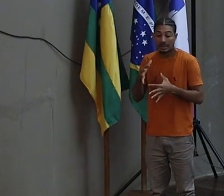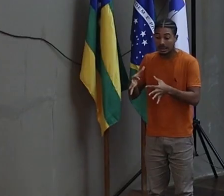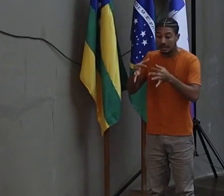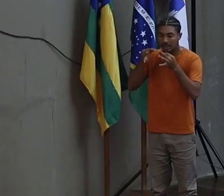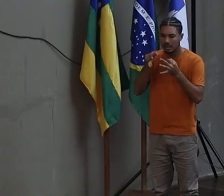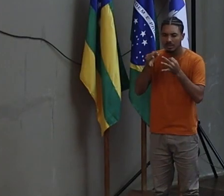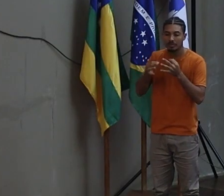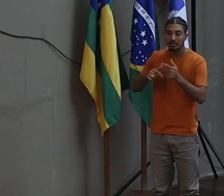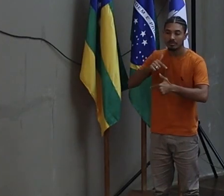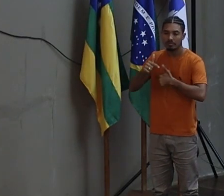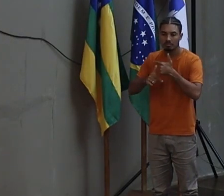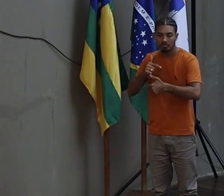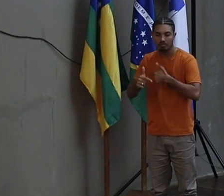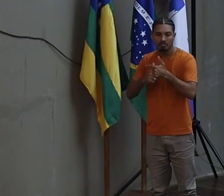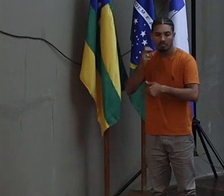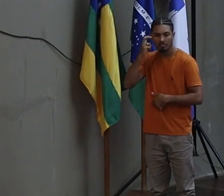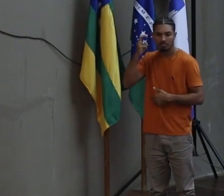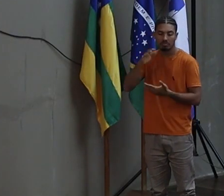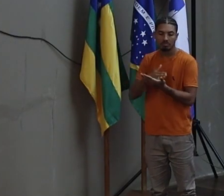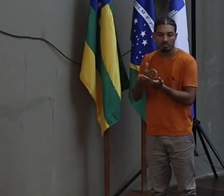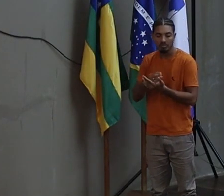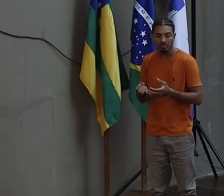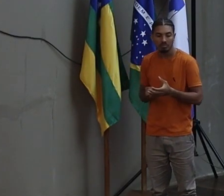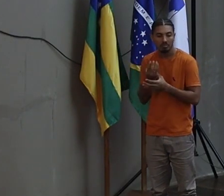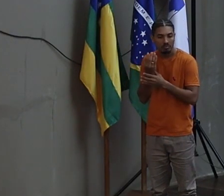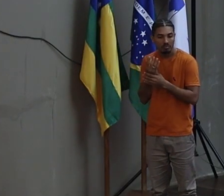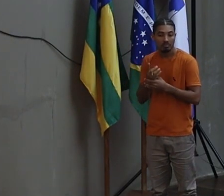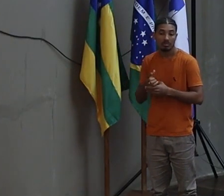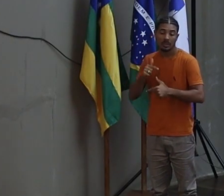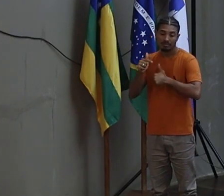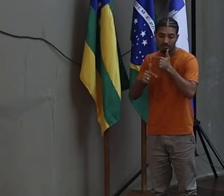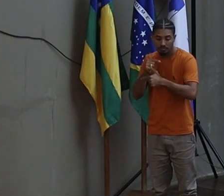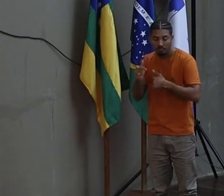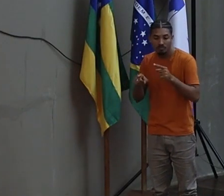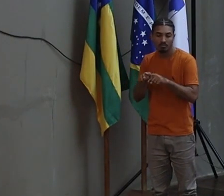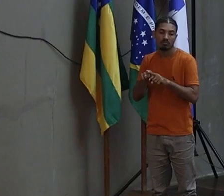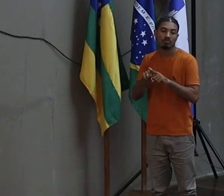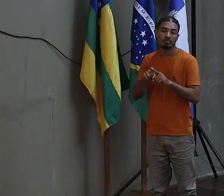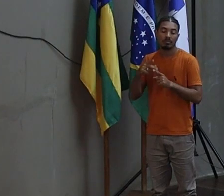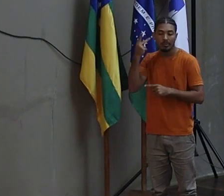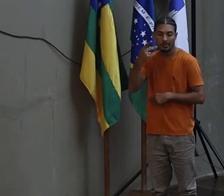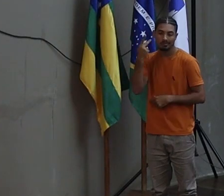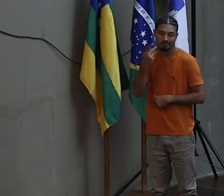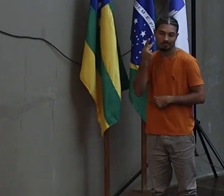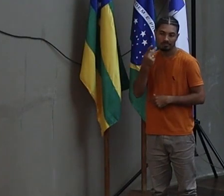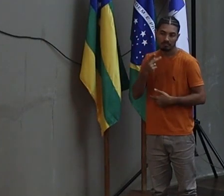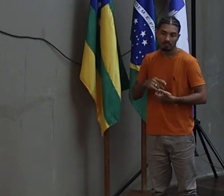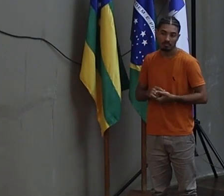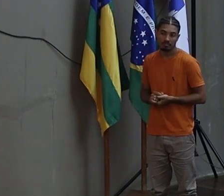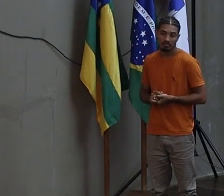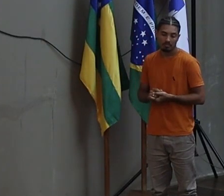trabalho intelectual, né, esse trabalho de interpretação e de produção é também um trabalho político, né? E aí